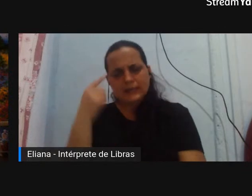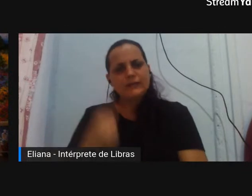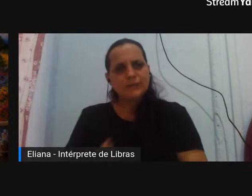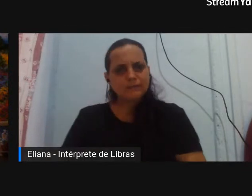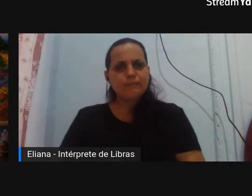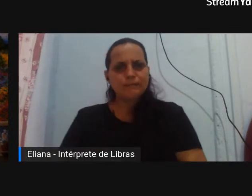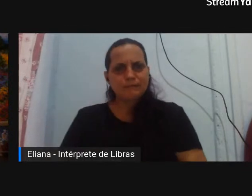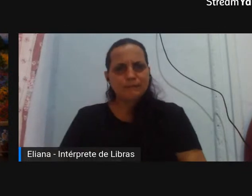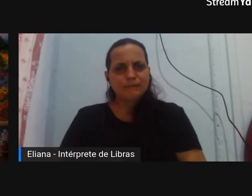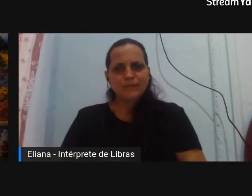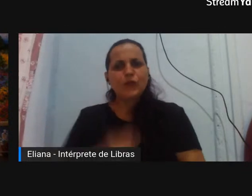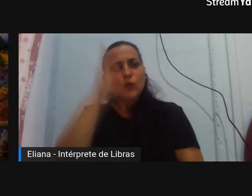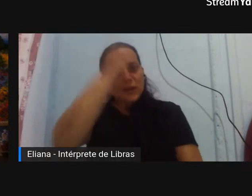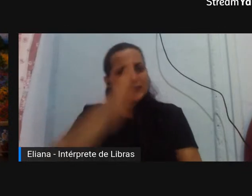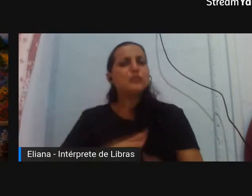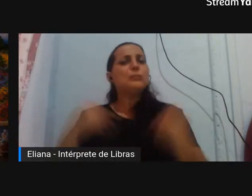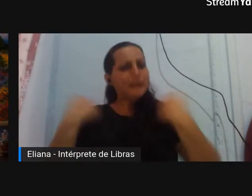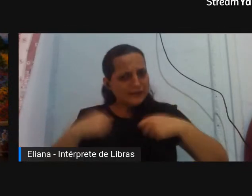no nosso país,